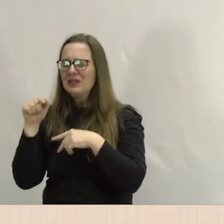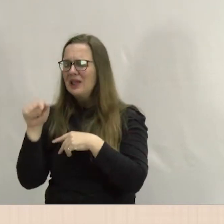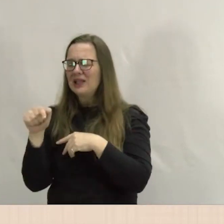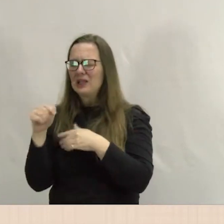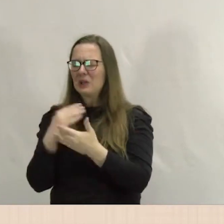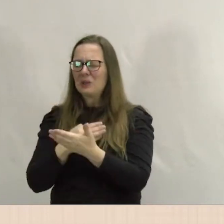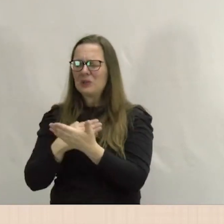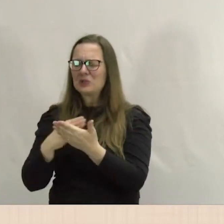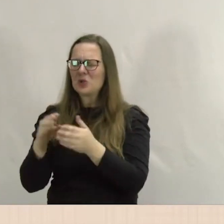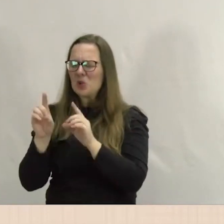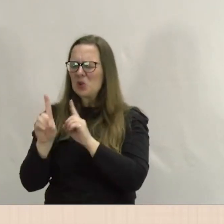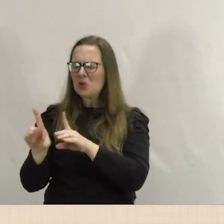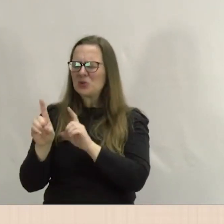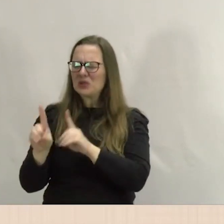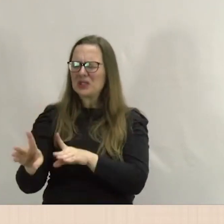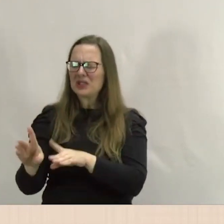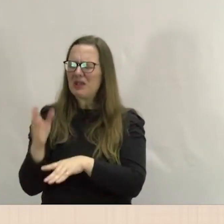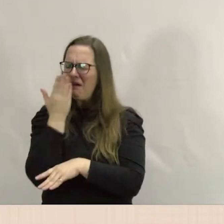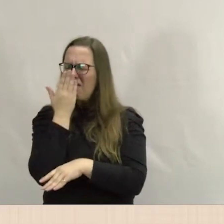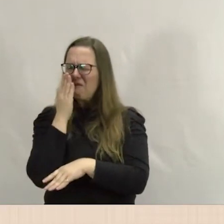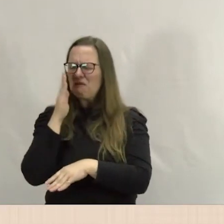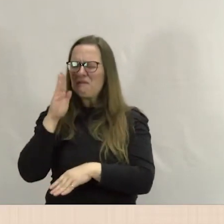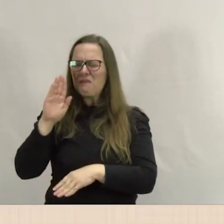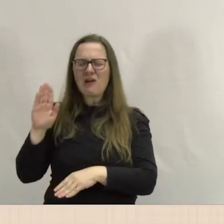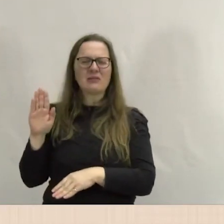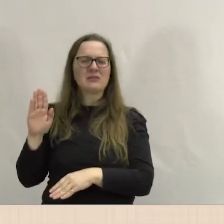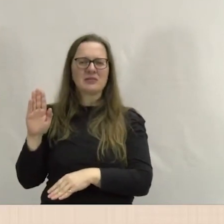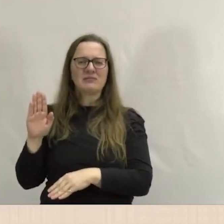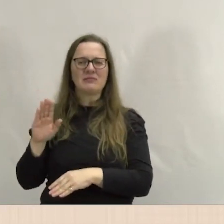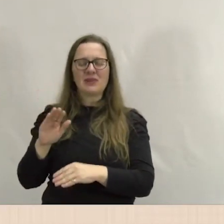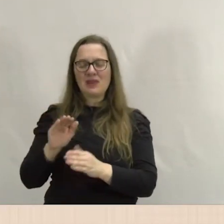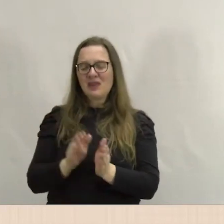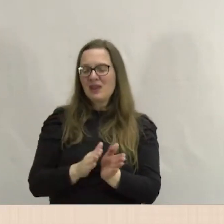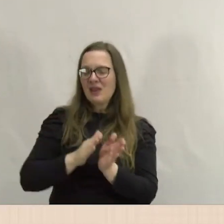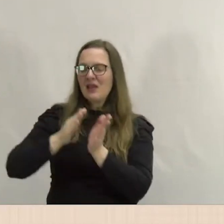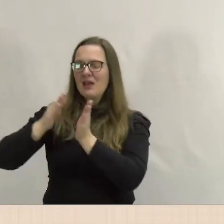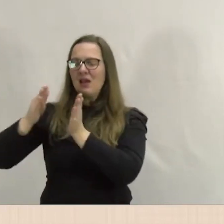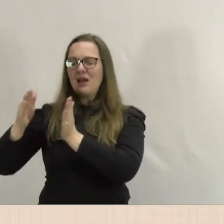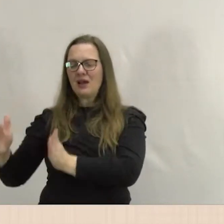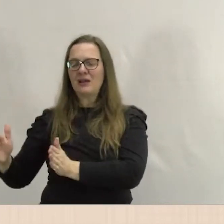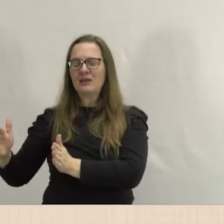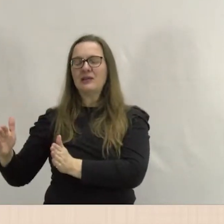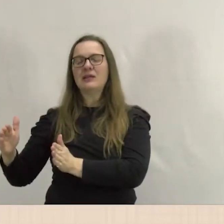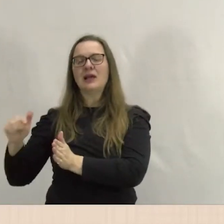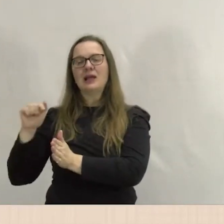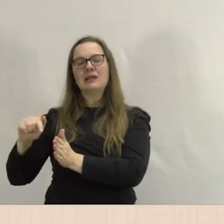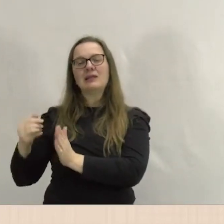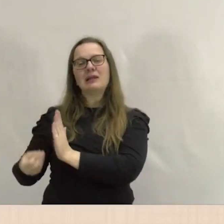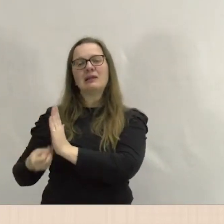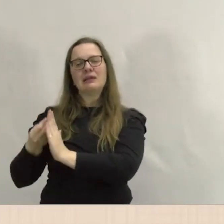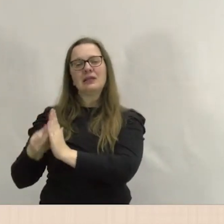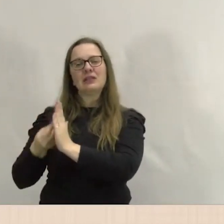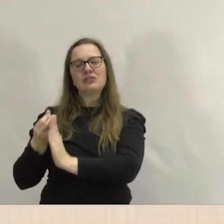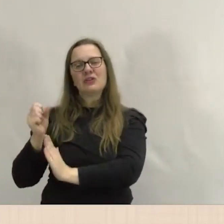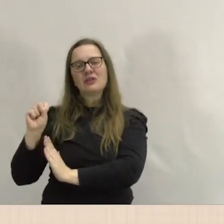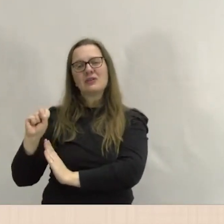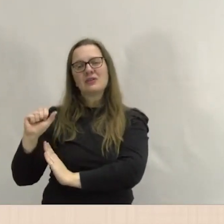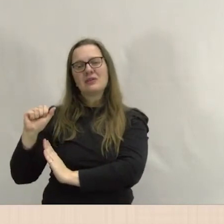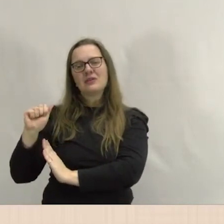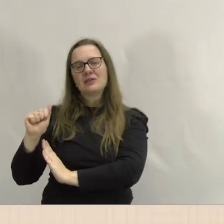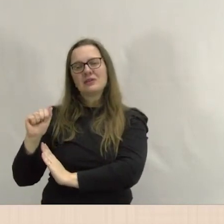denominações. Ainda assim o Senhor conservou em Sardes umas poucas pessoas que não contaminaram as